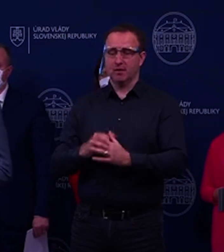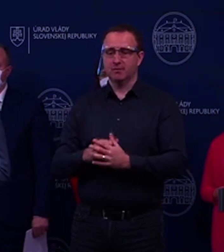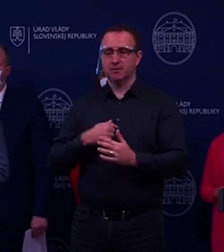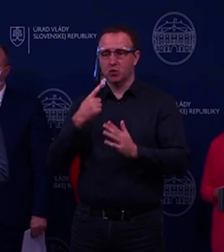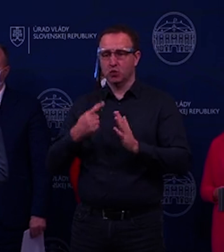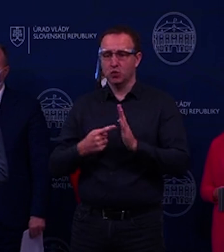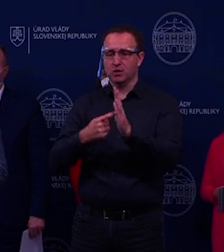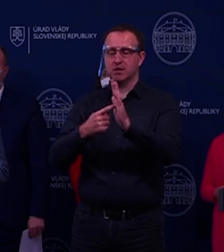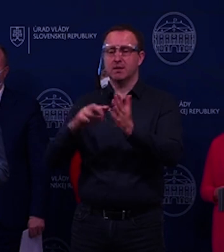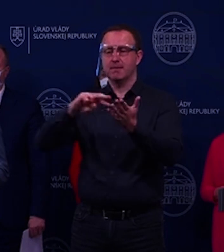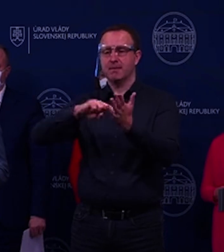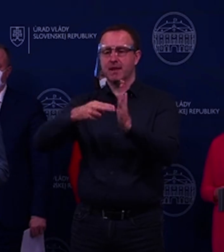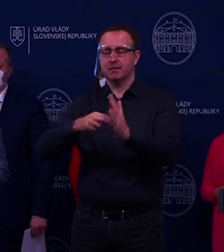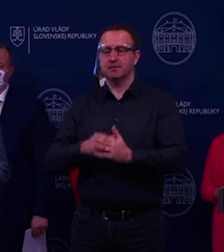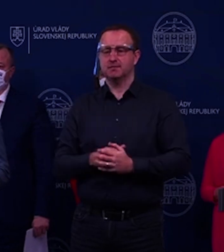predstavili plán,